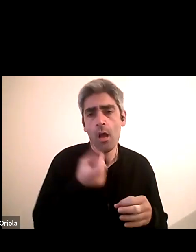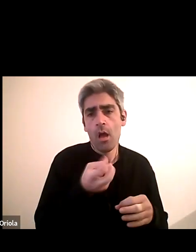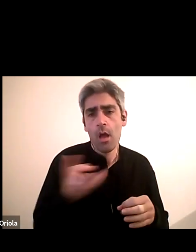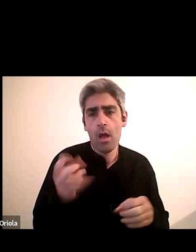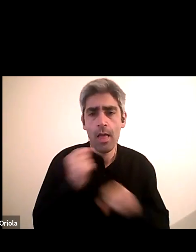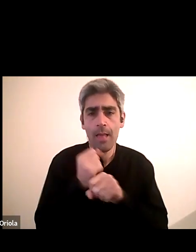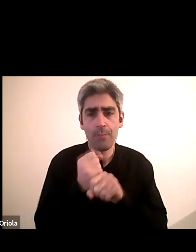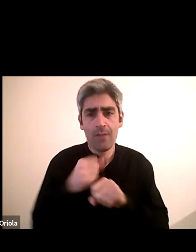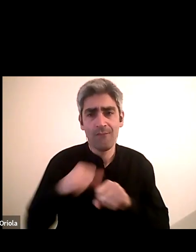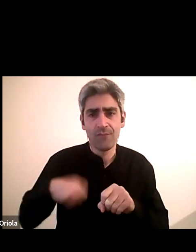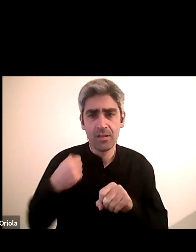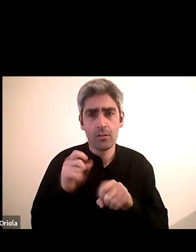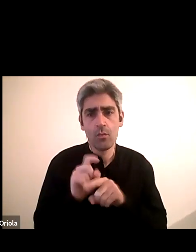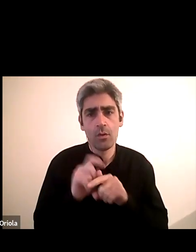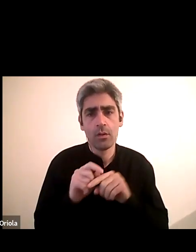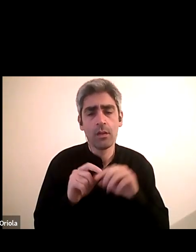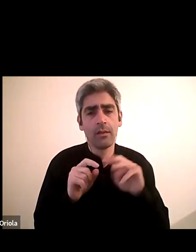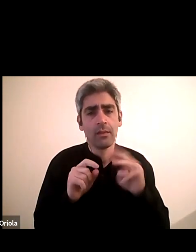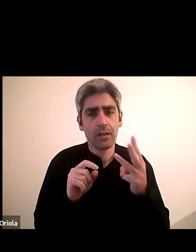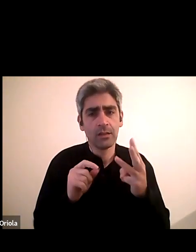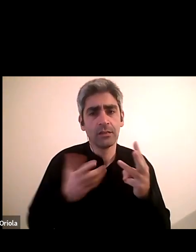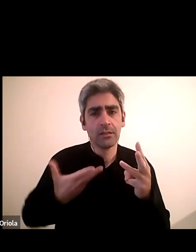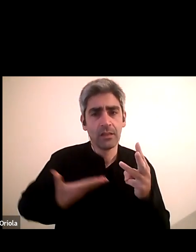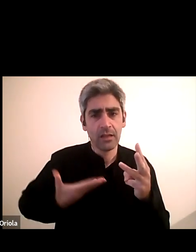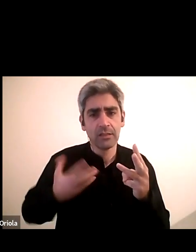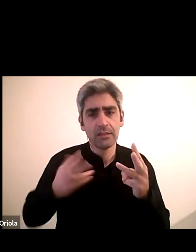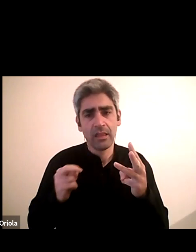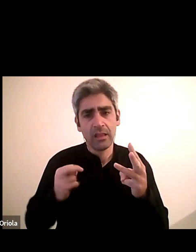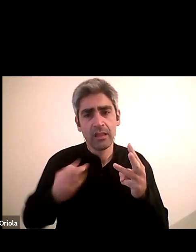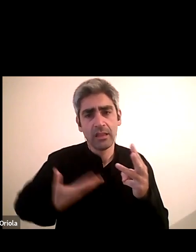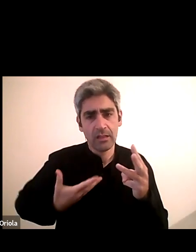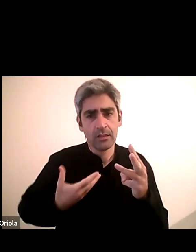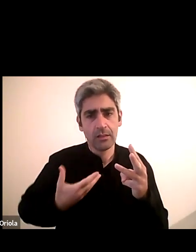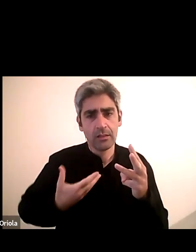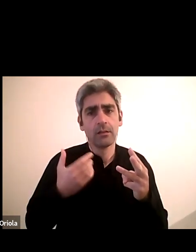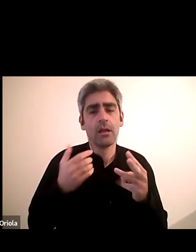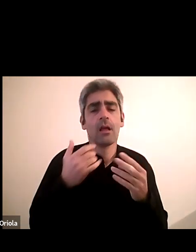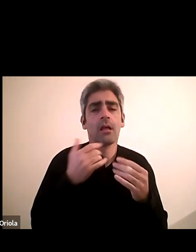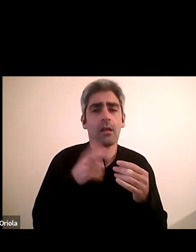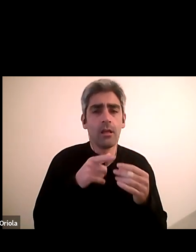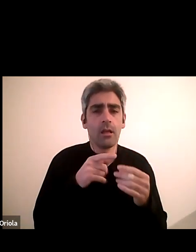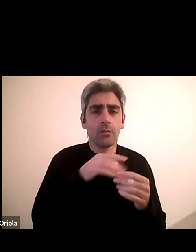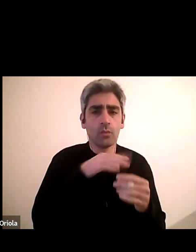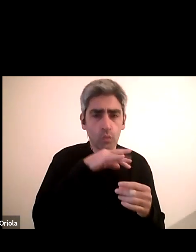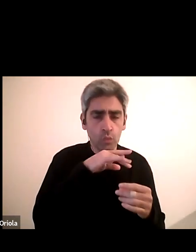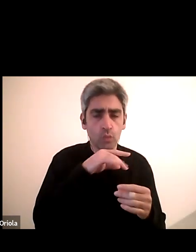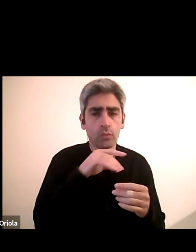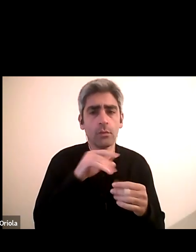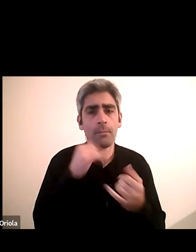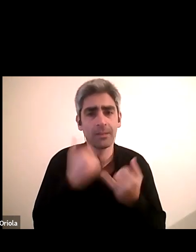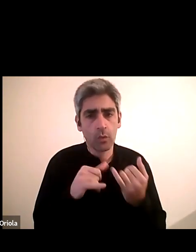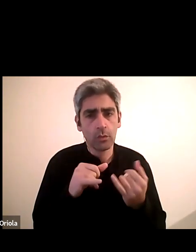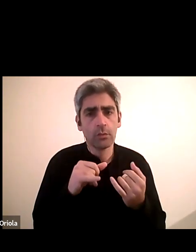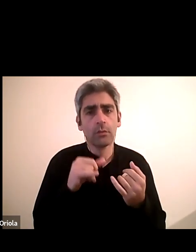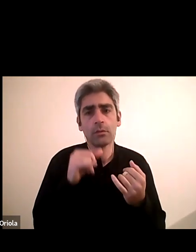verdes como os 3D jobs, os empregos 3D. Dirty, dangerous and demeaning. Sujos,